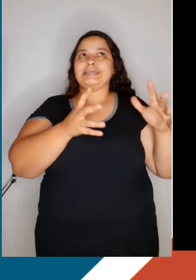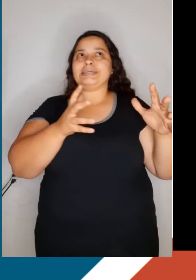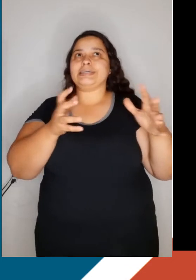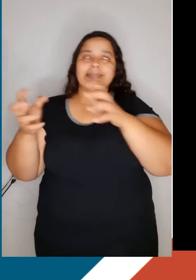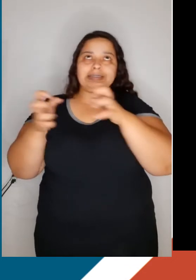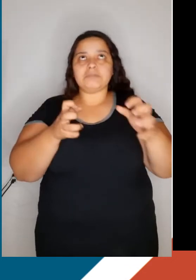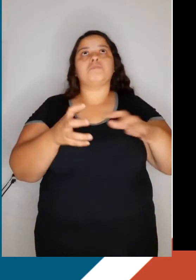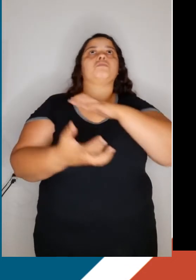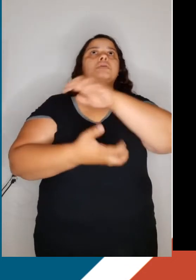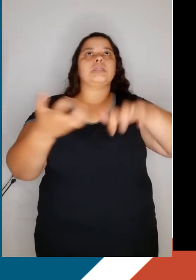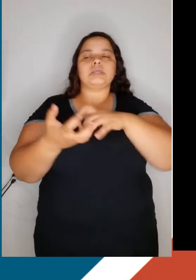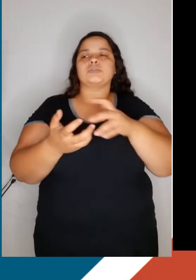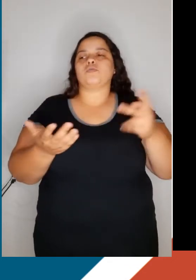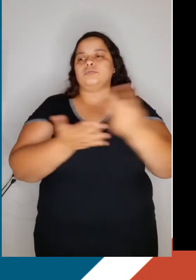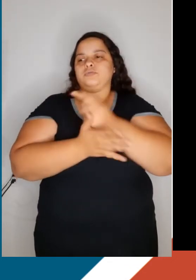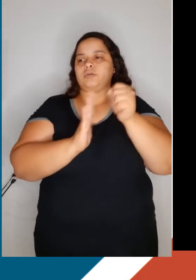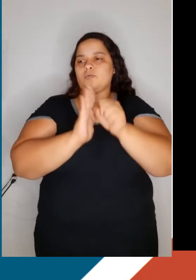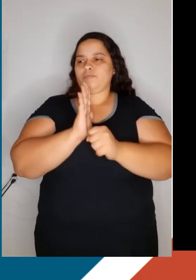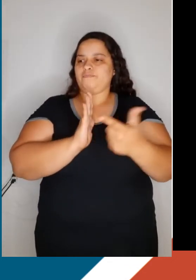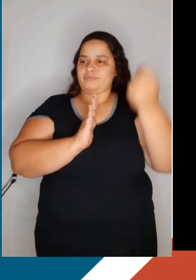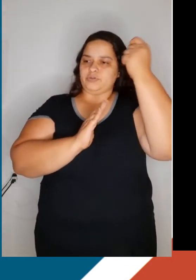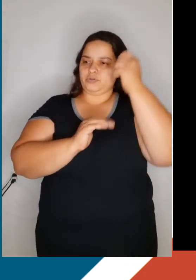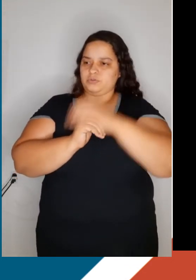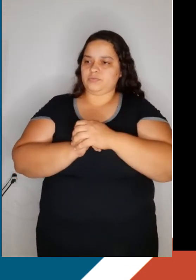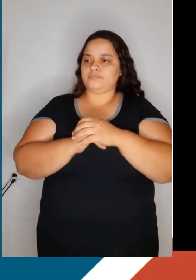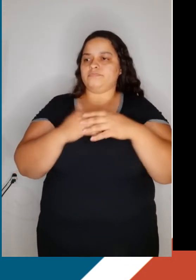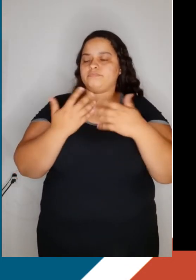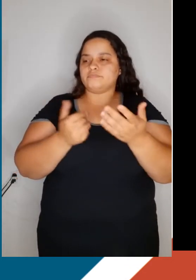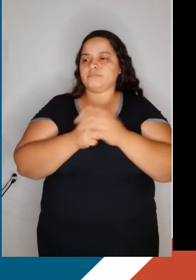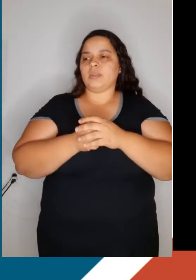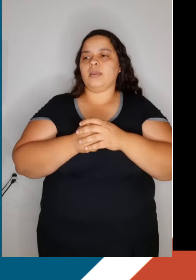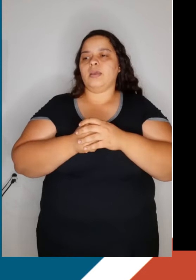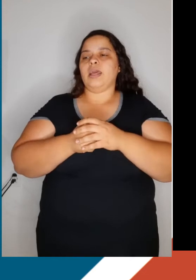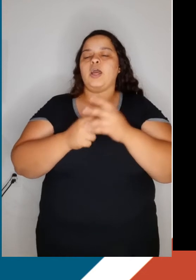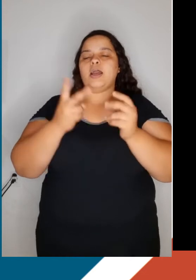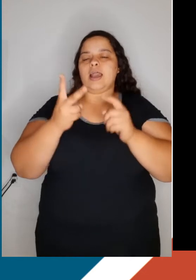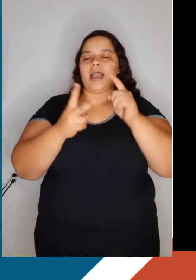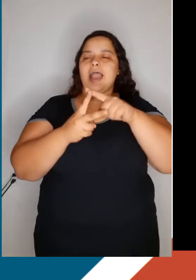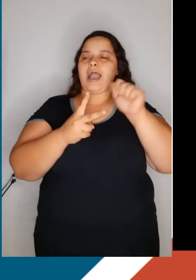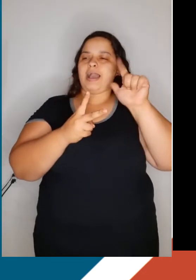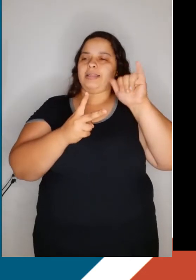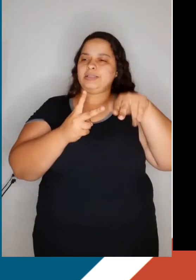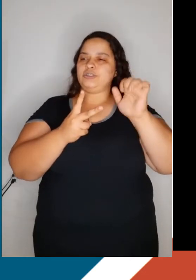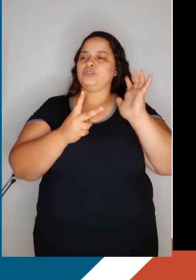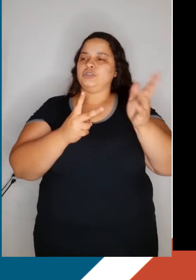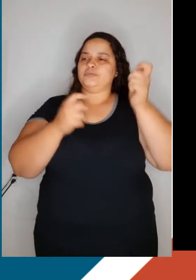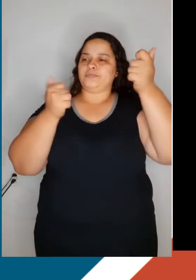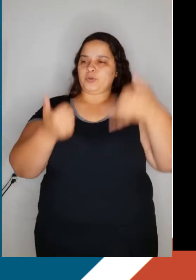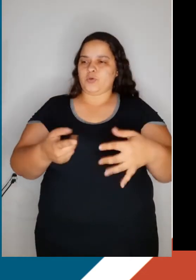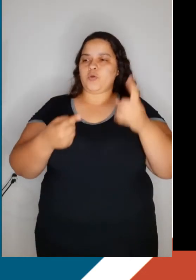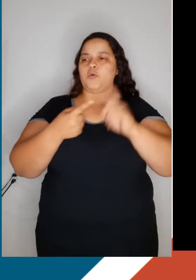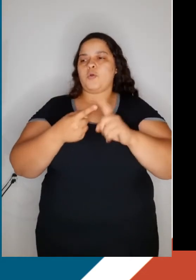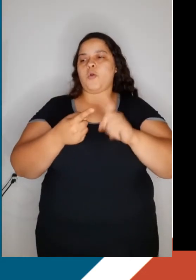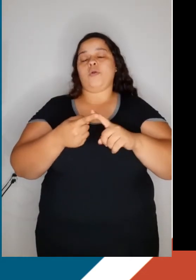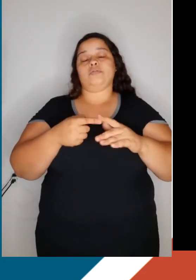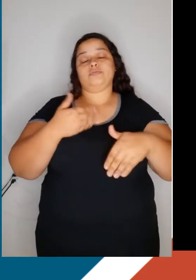começando pela análise dos antecedentes da Primeira Guerra Mundial. Então, dois deles, a Aline já explicou pra gente, a gente não precisa aprofundar, que é o